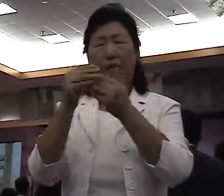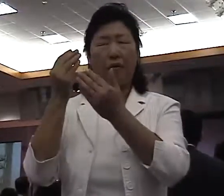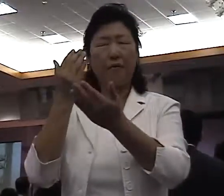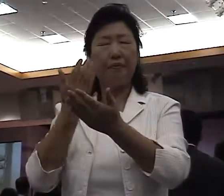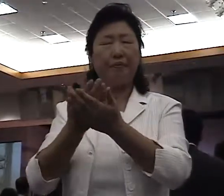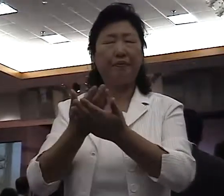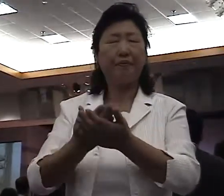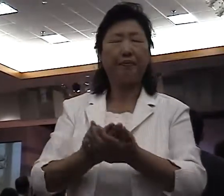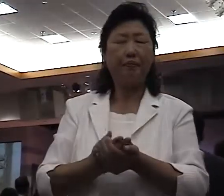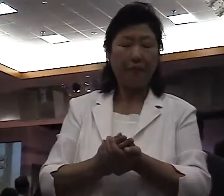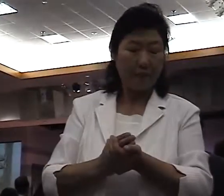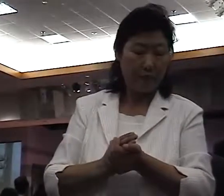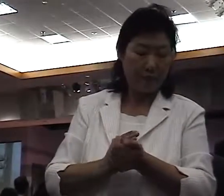고백하겠습니다.